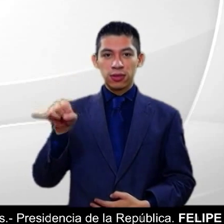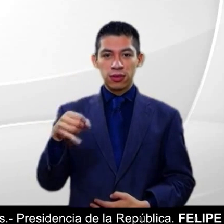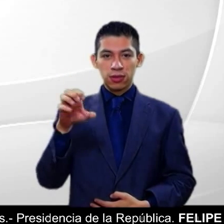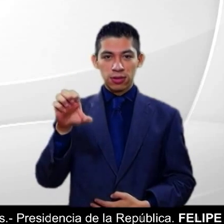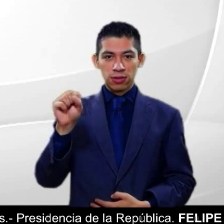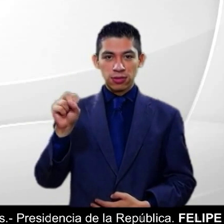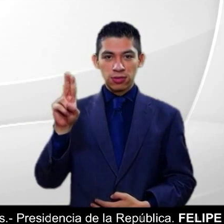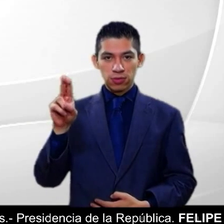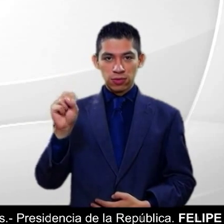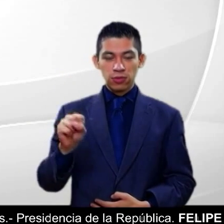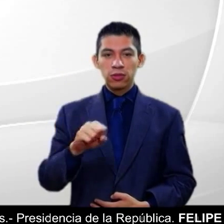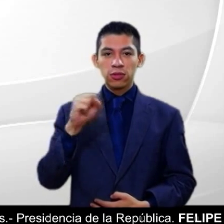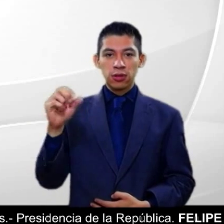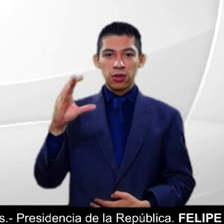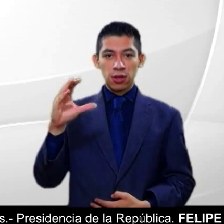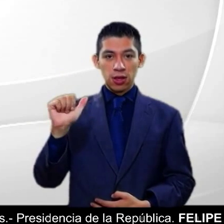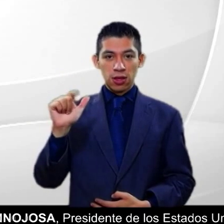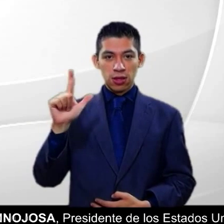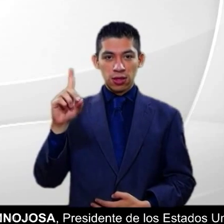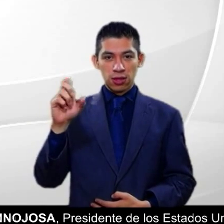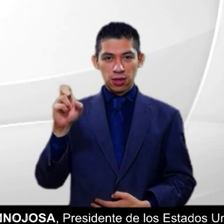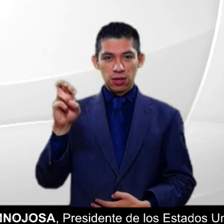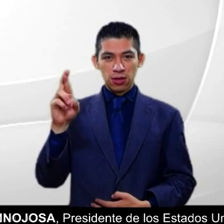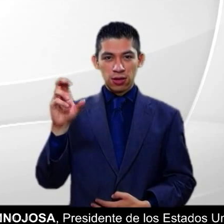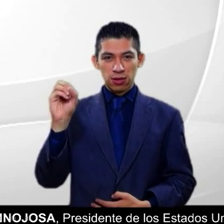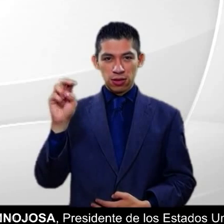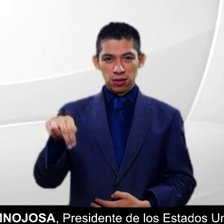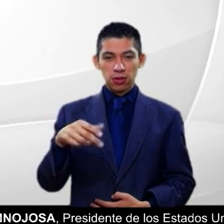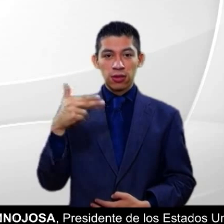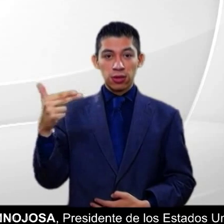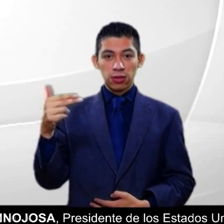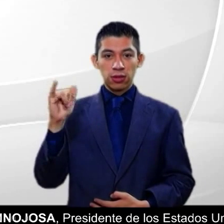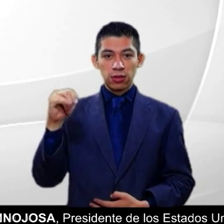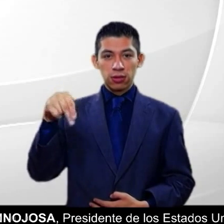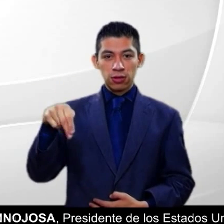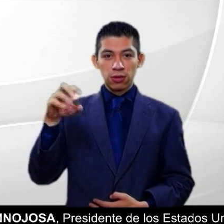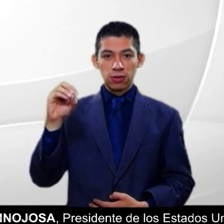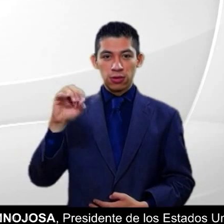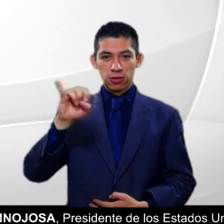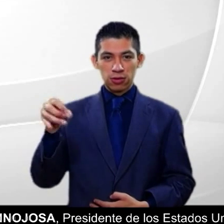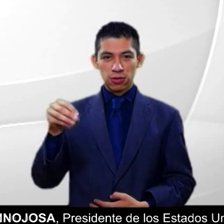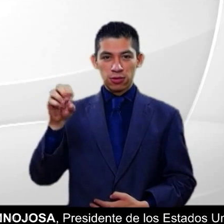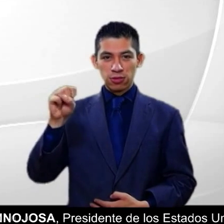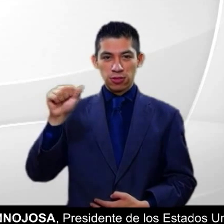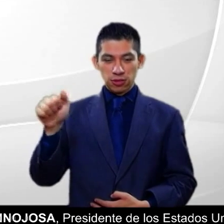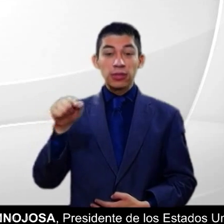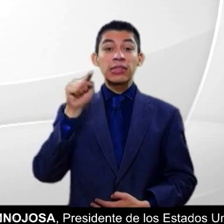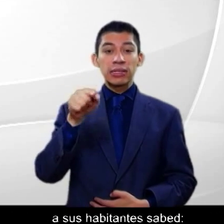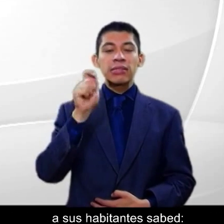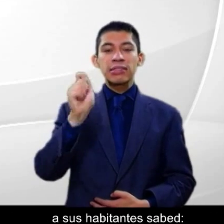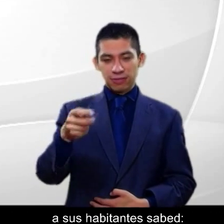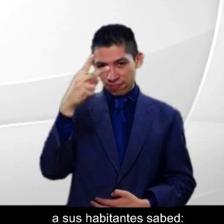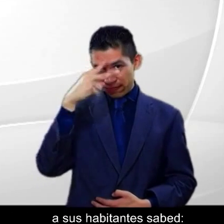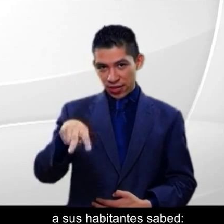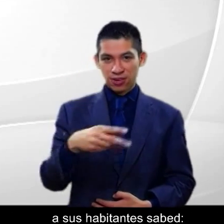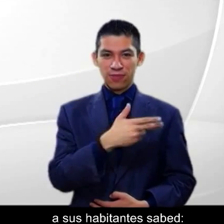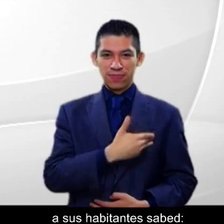República Felipe de Jesús Calderón Hinojosa Presidente de los Estados Unidos Mexicanos a sus habitantes